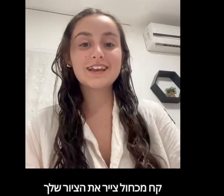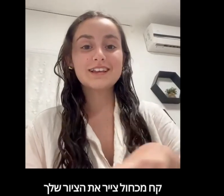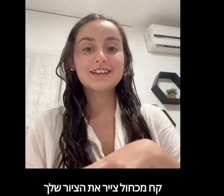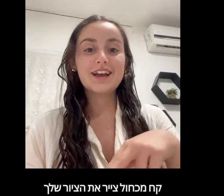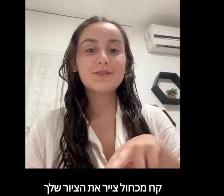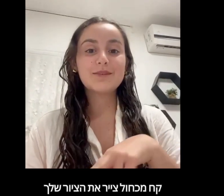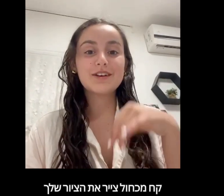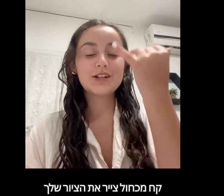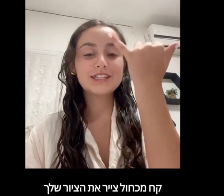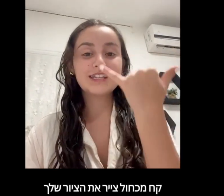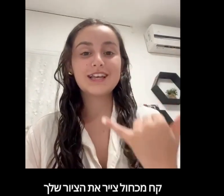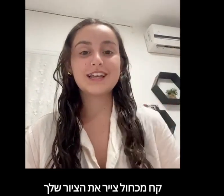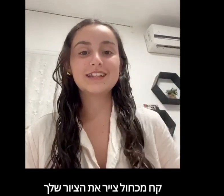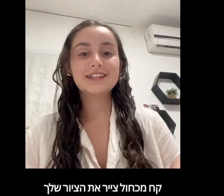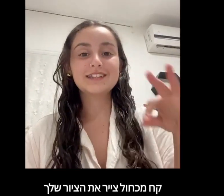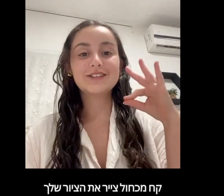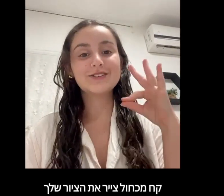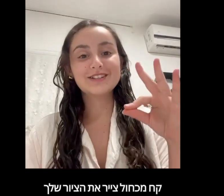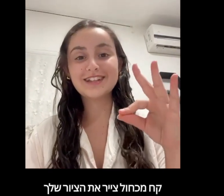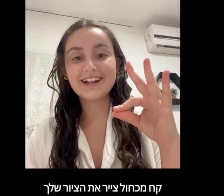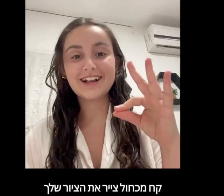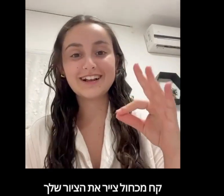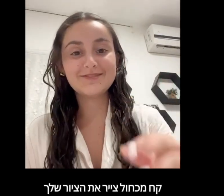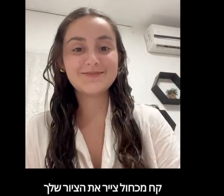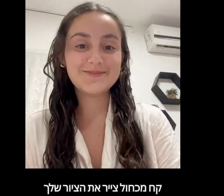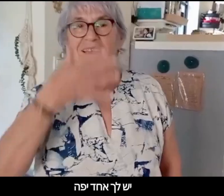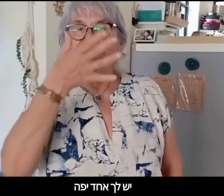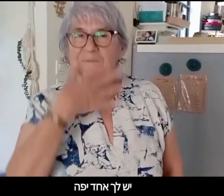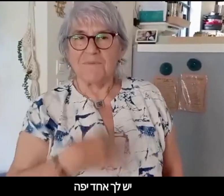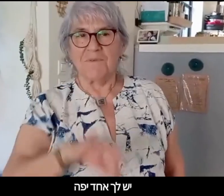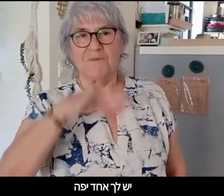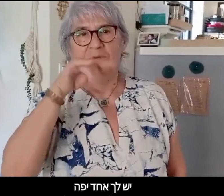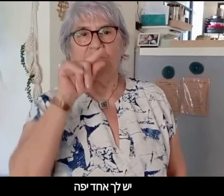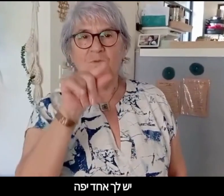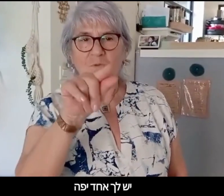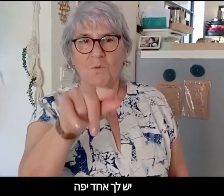קח מכחול צייר את הציור שלך, יש לך אחד יפה.